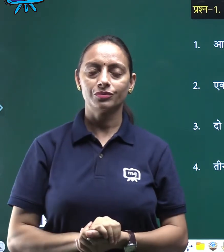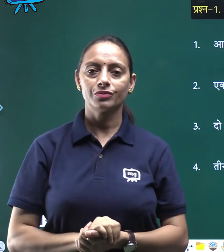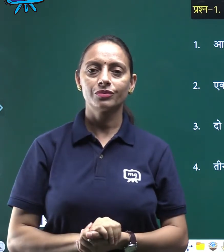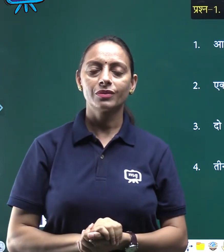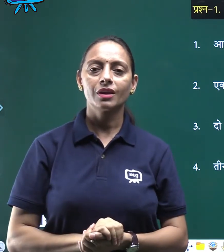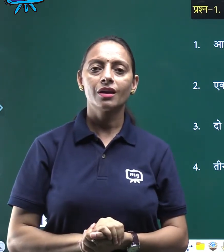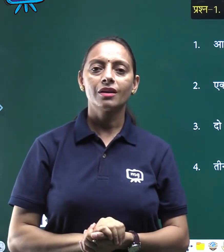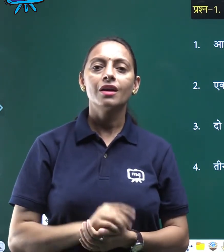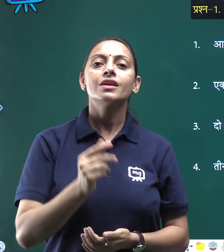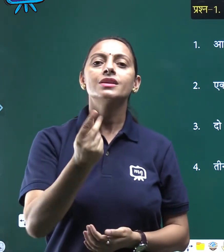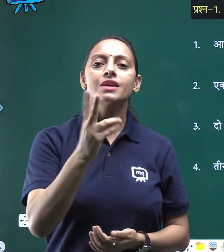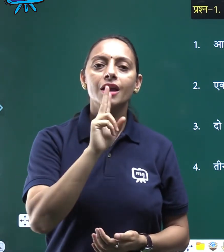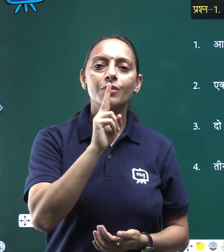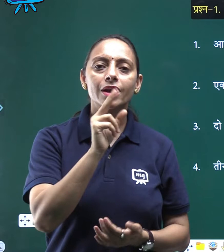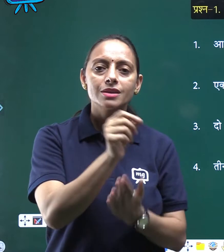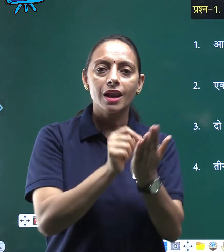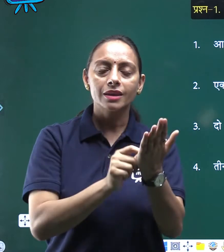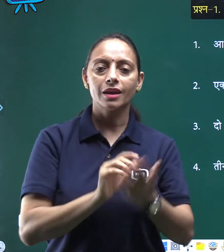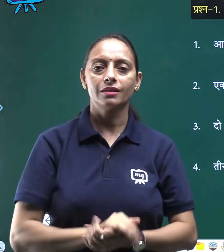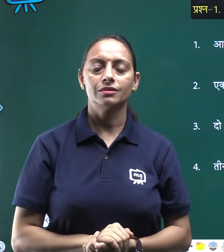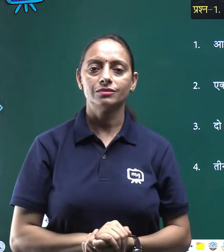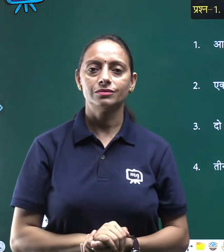उसको हम संख्या में कैसे लिखते हैं?